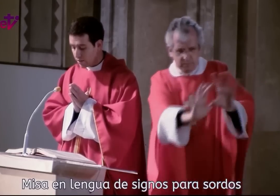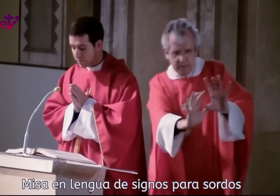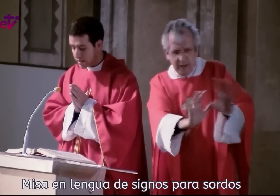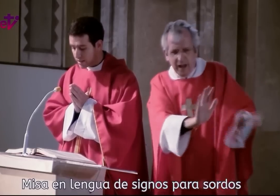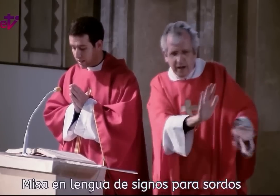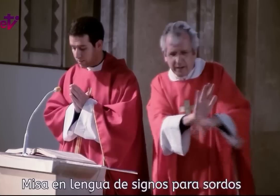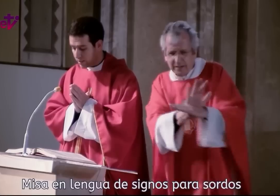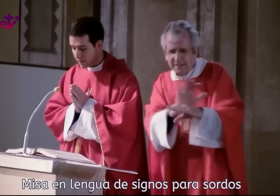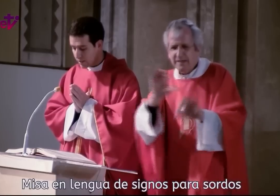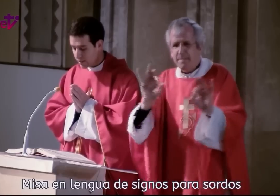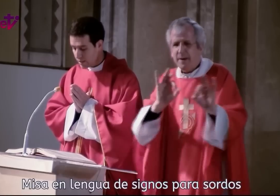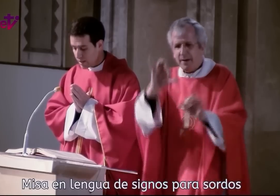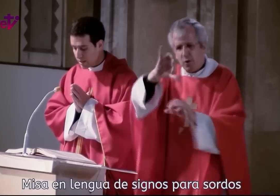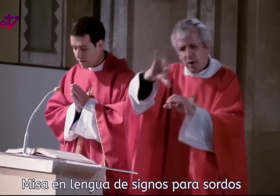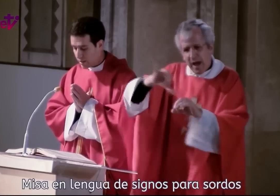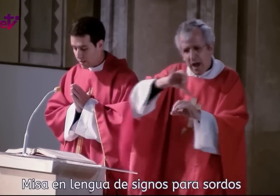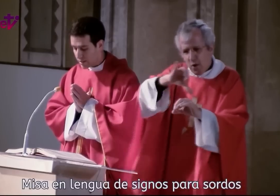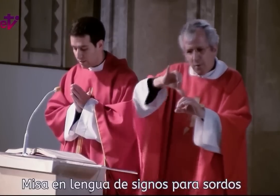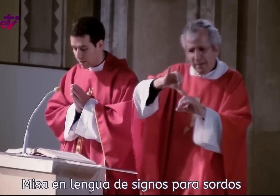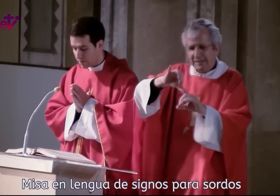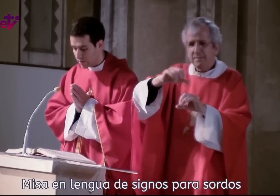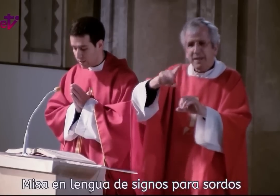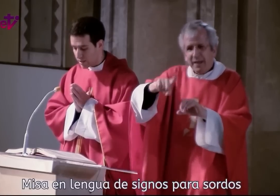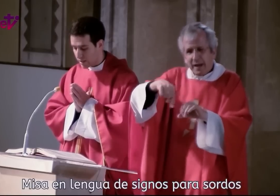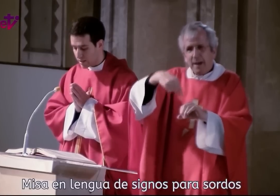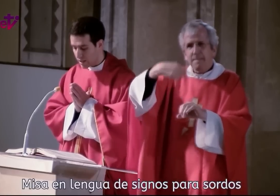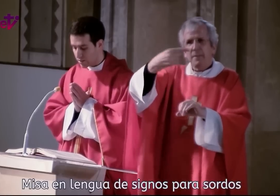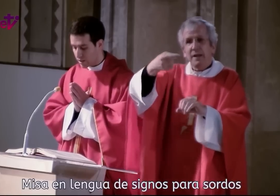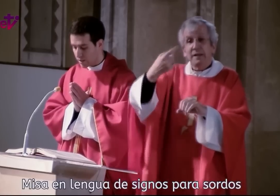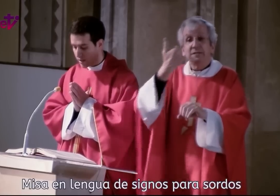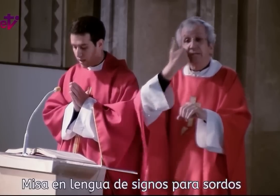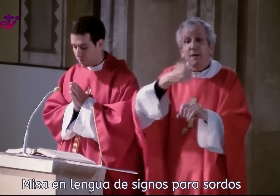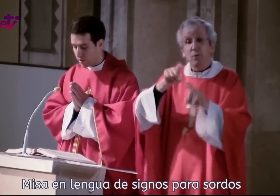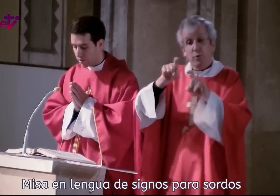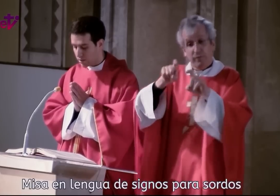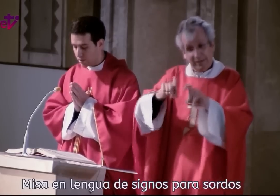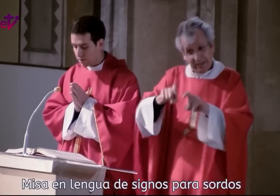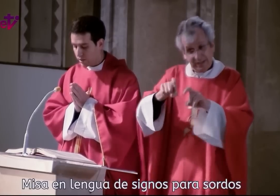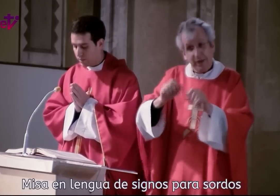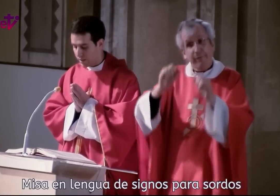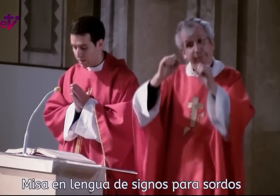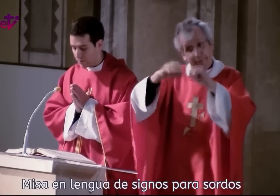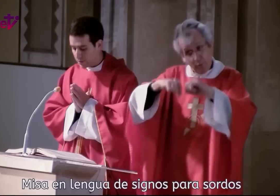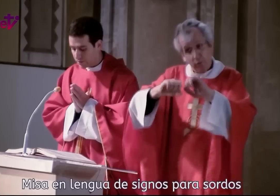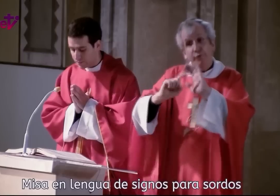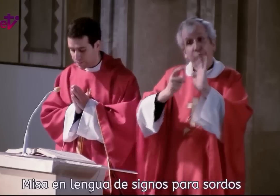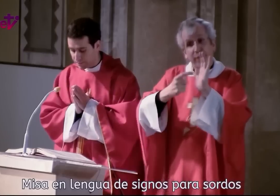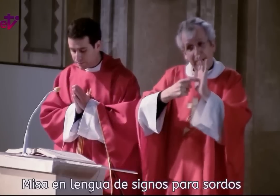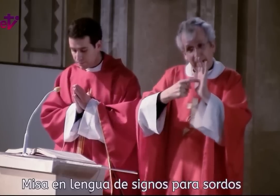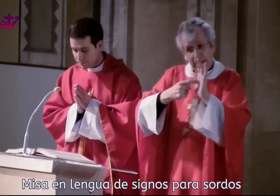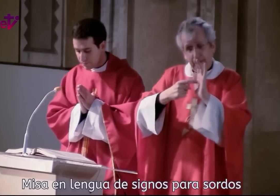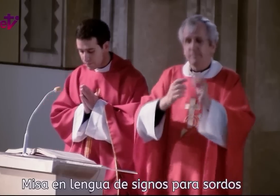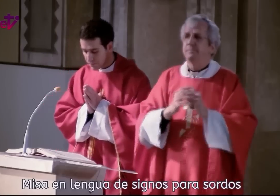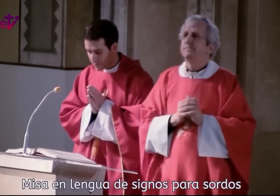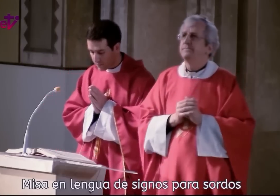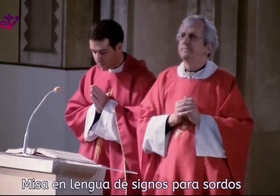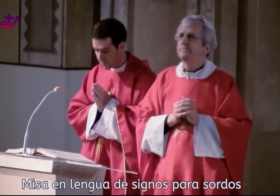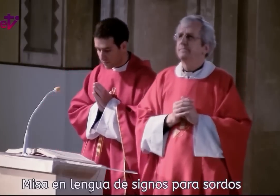prepararon aromas y mirra, y el sábado descansaron de acuerdo con el precepto.